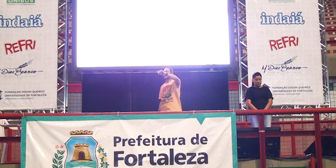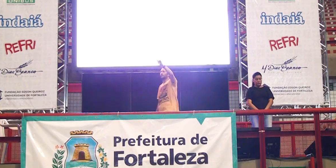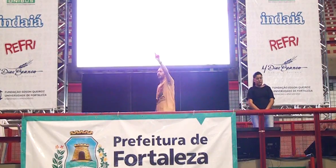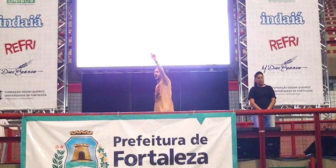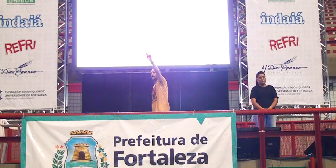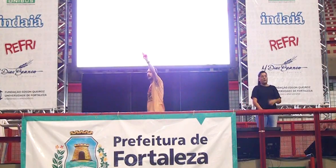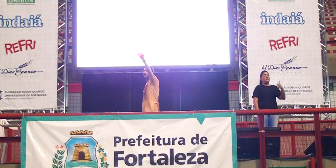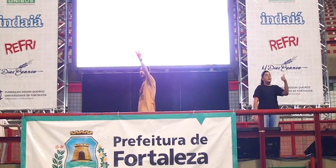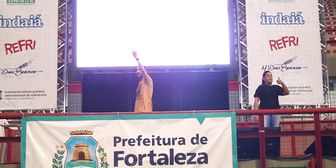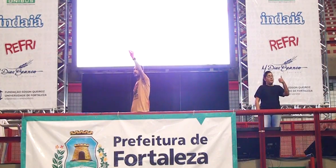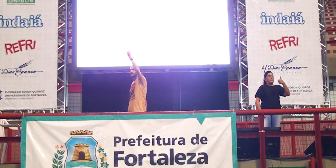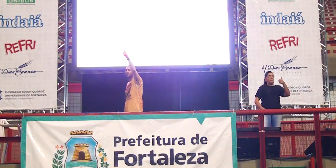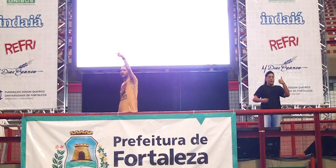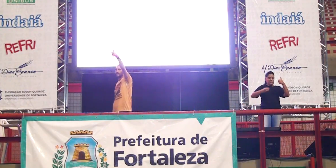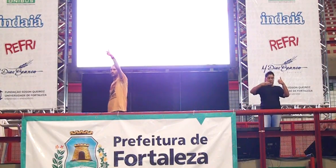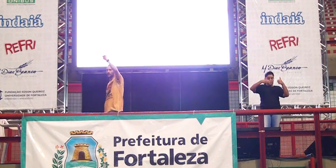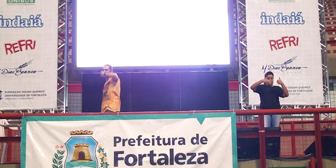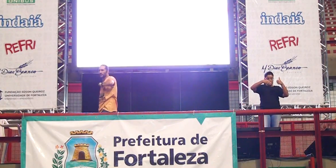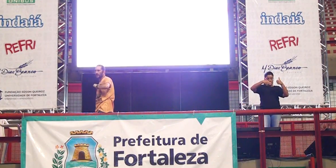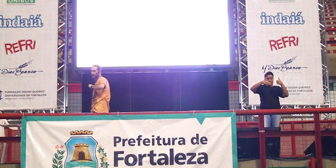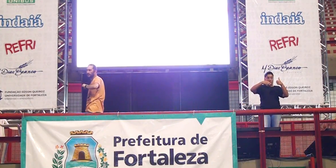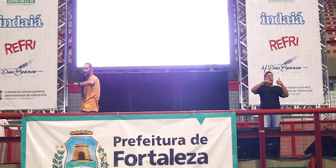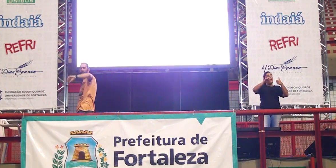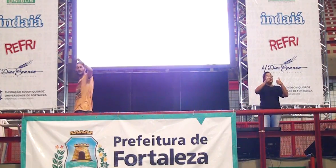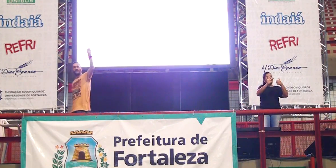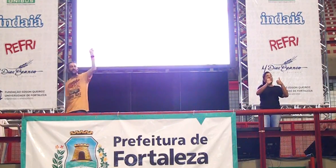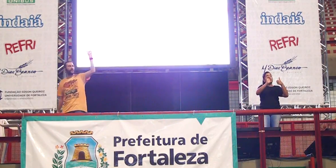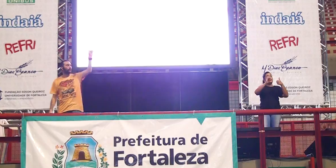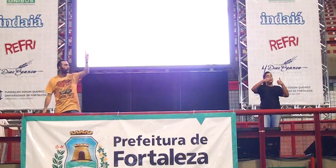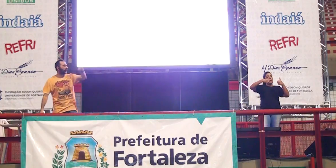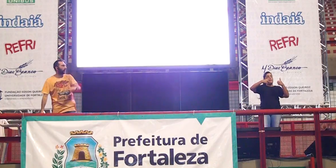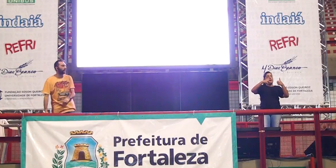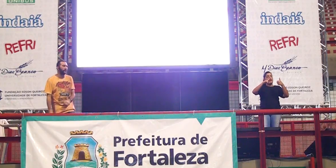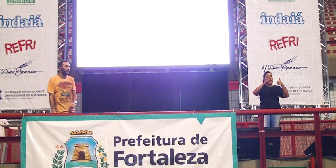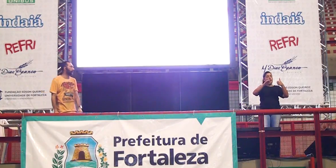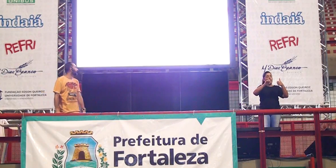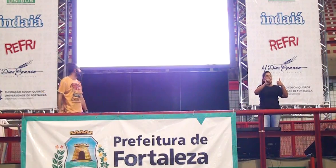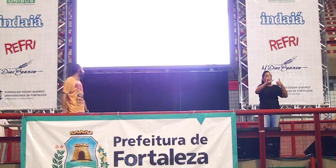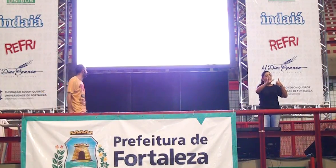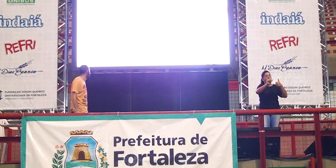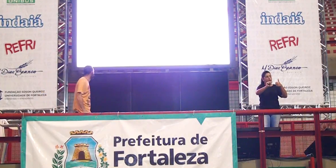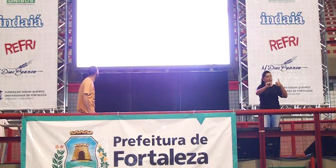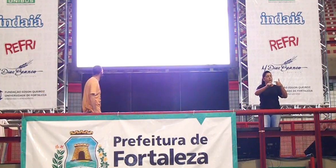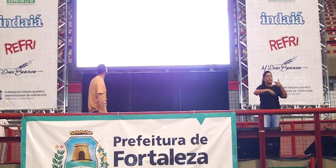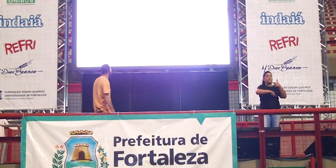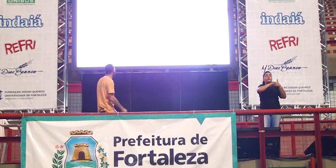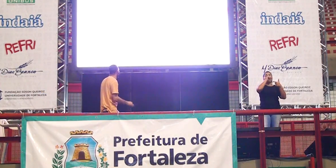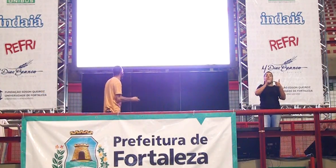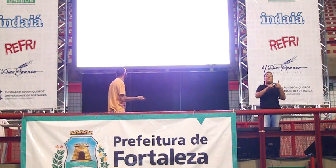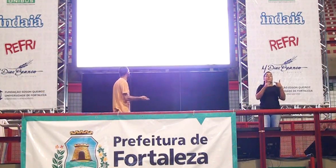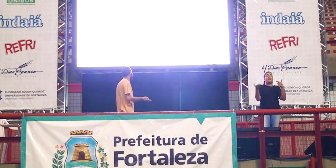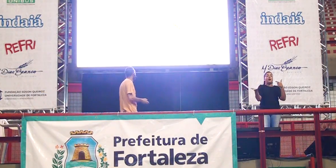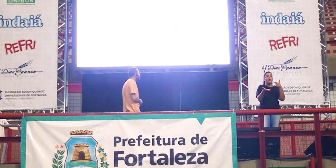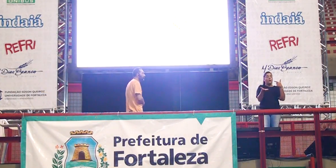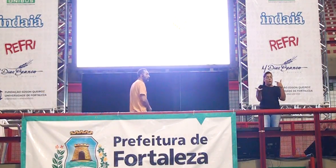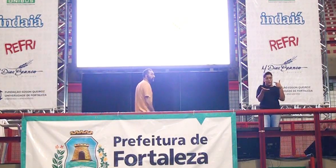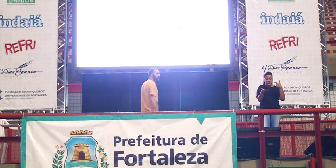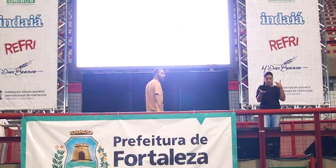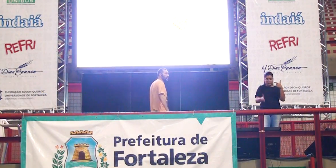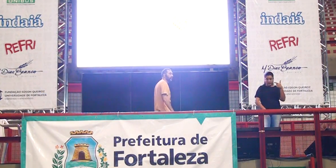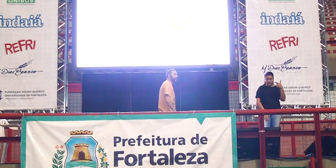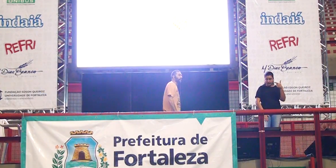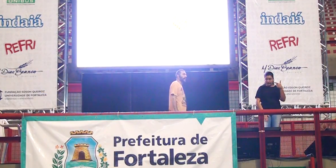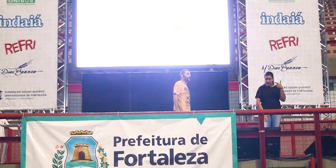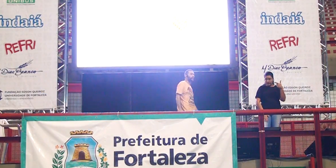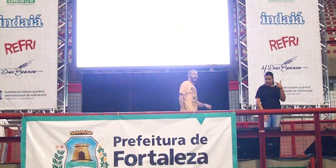elemento climático qual é? Temperatura atmosférica. Segundo elemento climático, moçada. Segundo elemento climático.